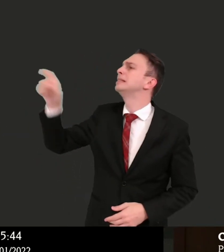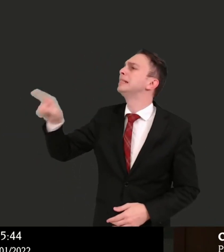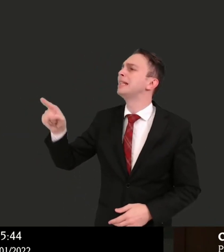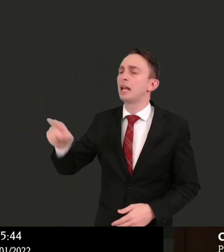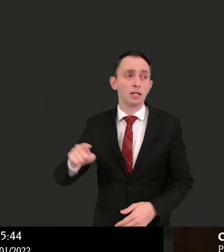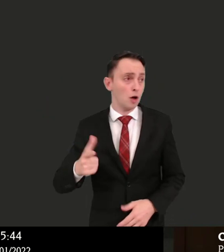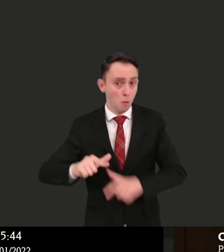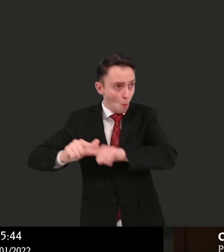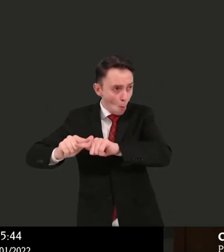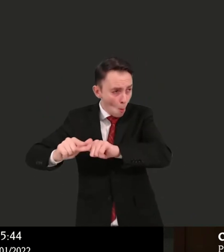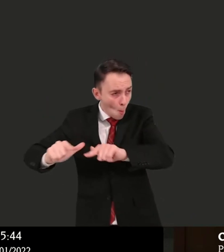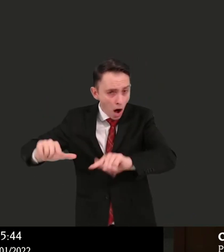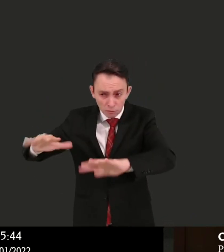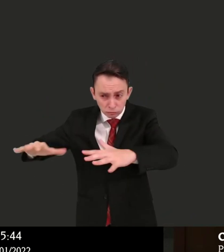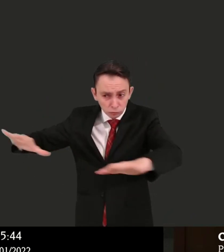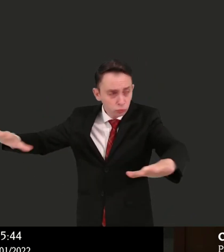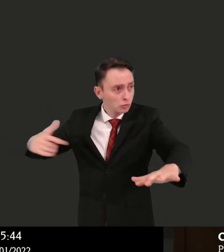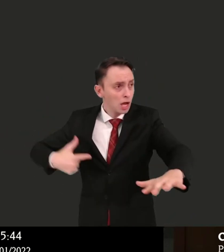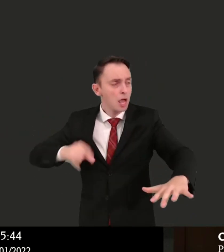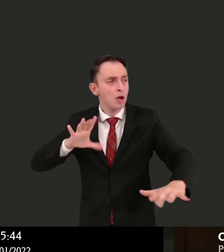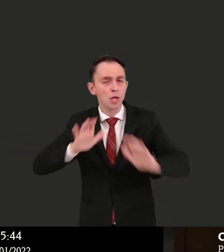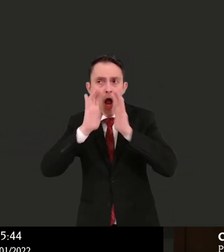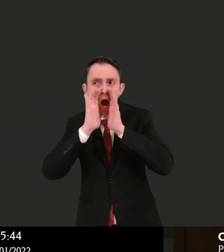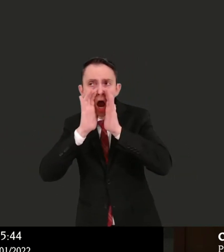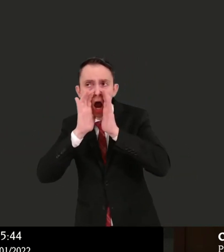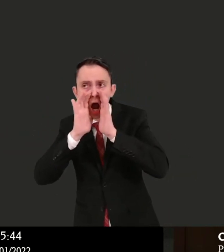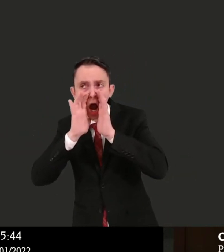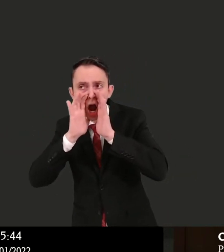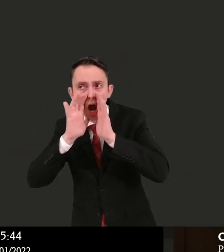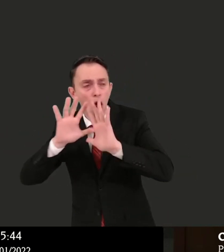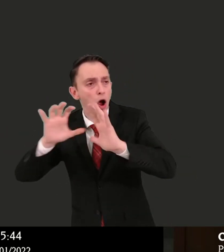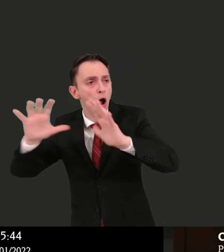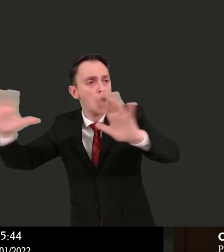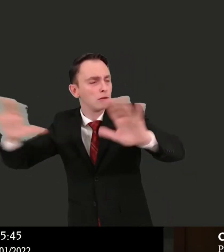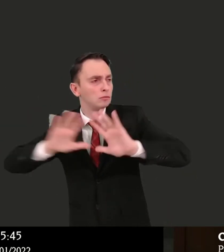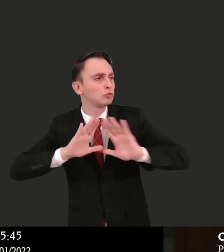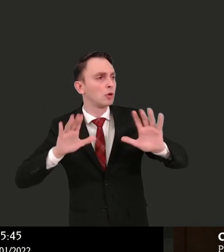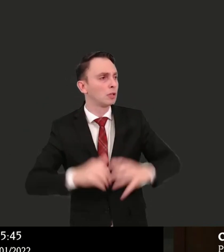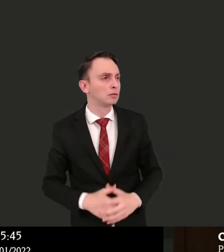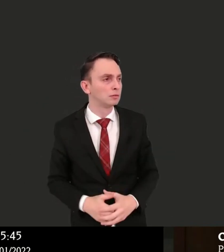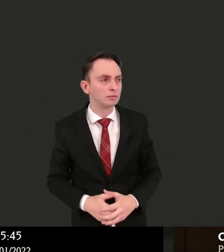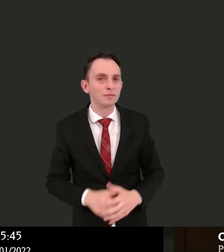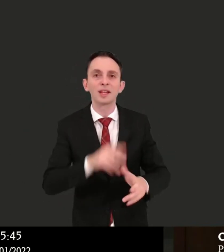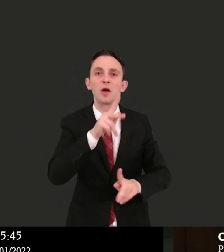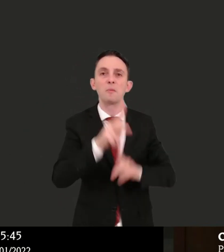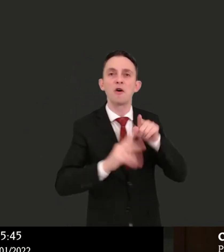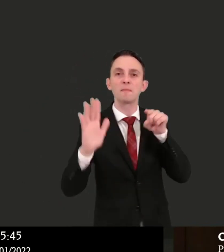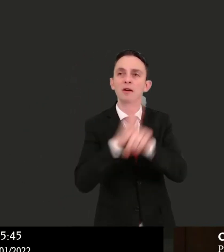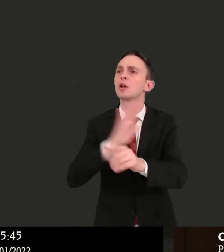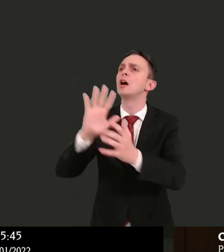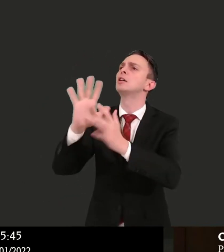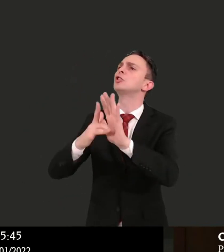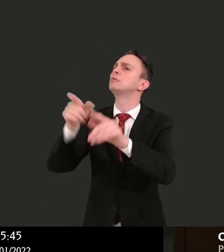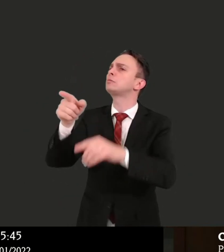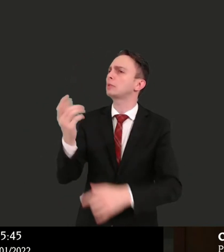Aí Jesus espera a pergunta e perguntou, eu também quero perguntar para vocês uma coisa, o batismo de João Batista era do céu ou da terra?